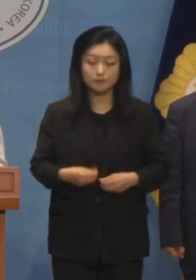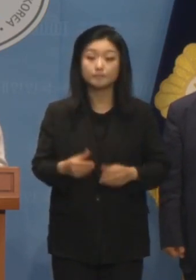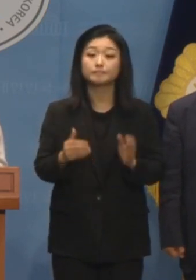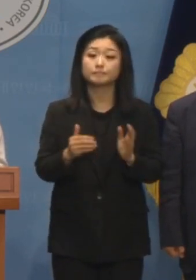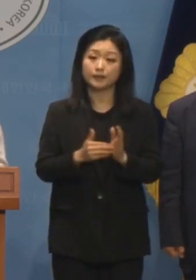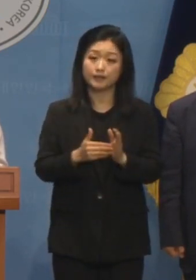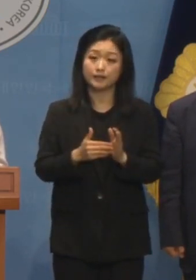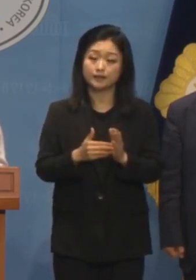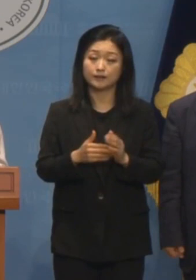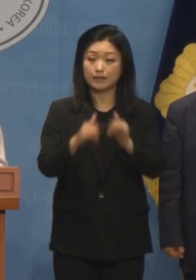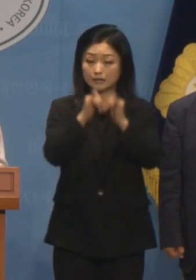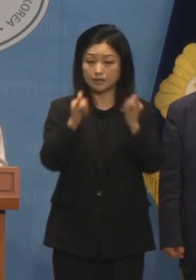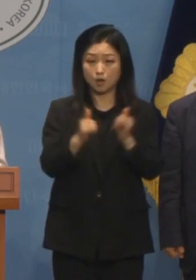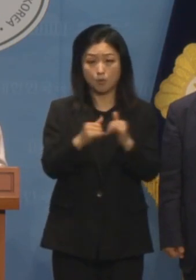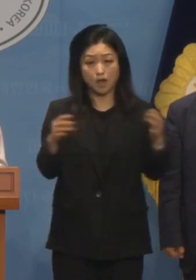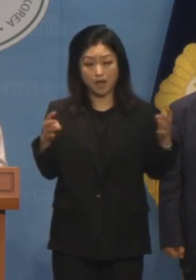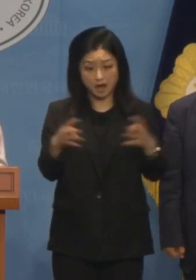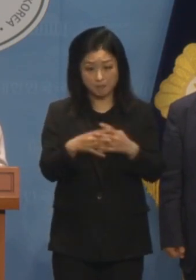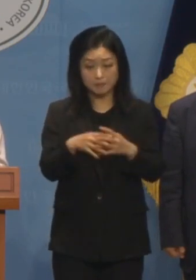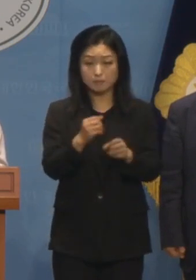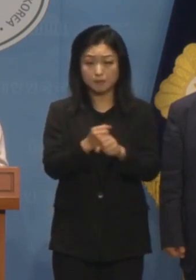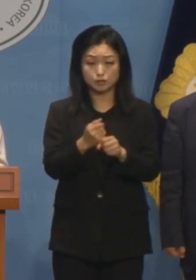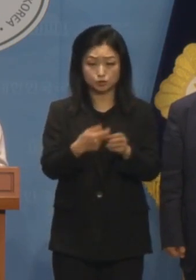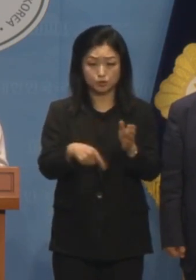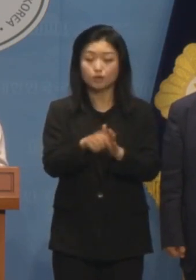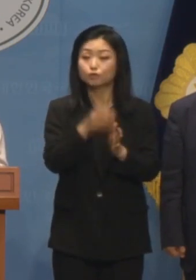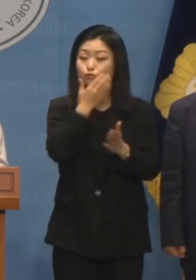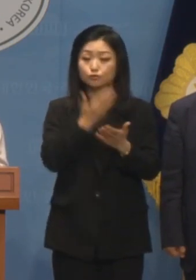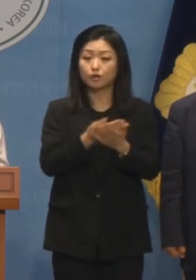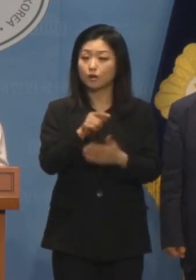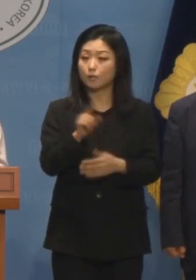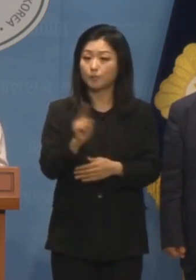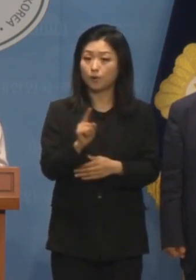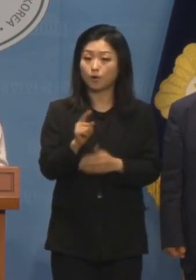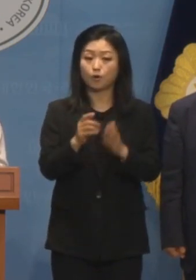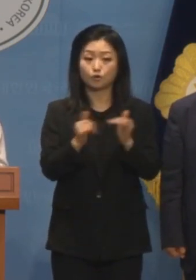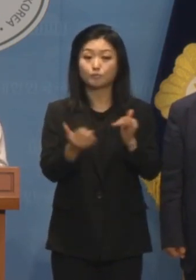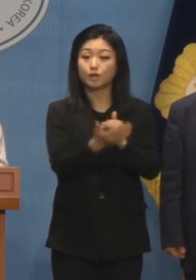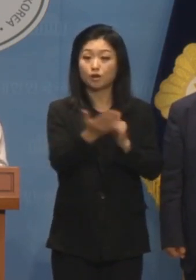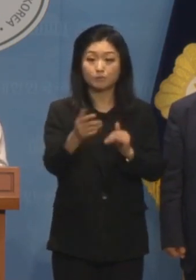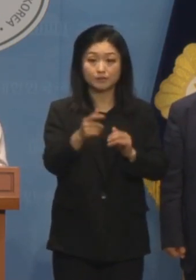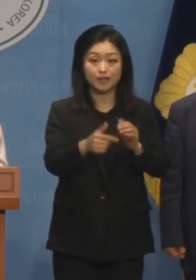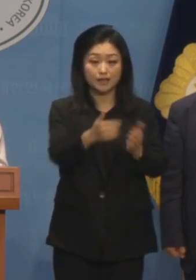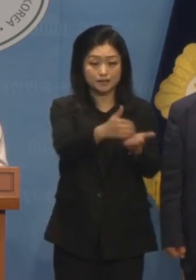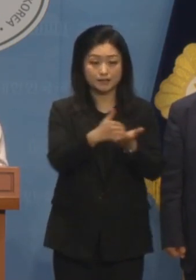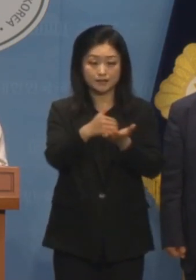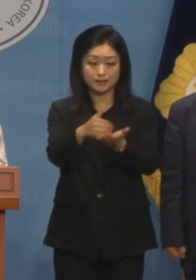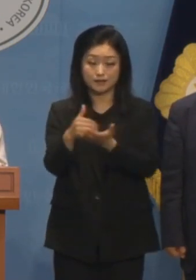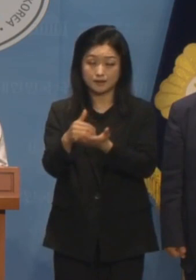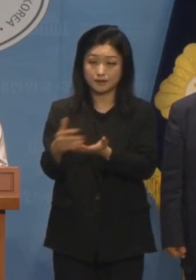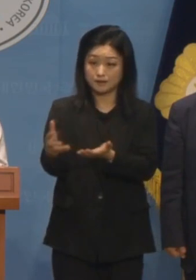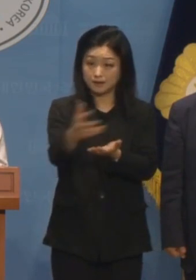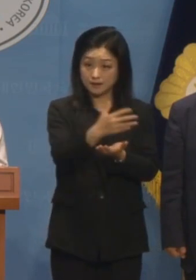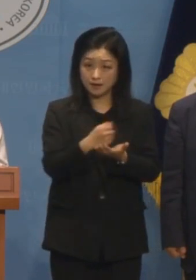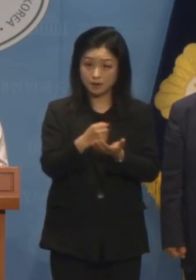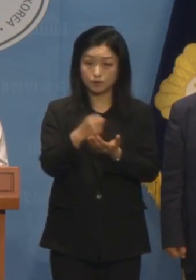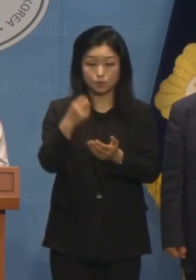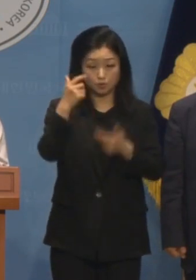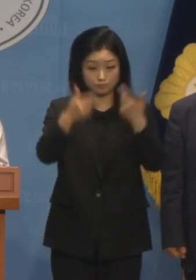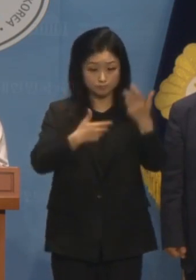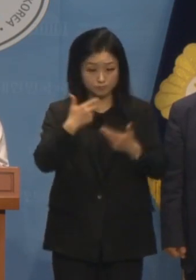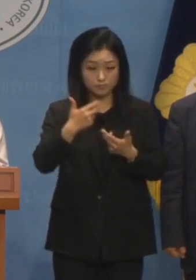없습니다. 사회적 합의를 만들기 위해 제일 중요한 것은 국민의 의견 수렴과 논의 과정의 투명한